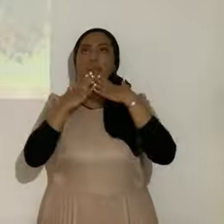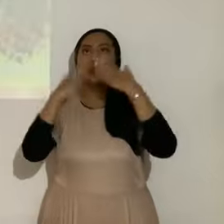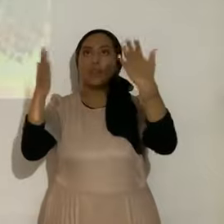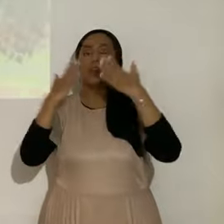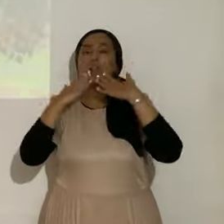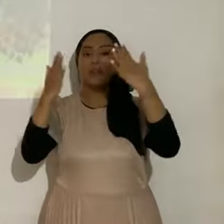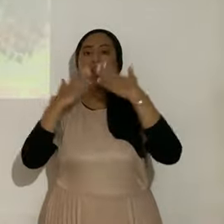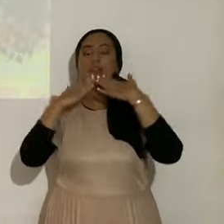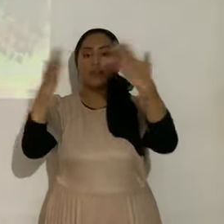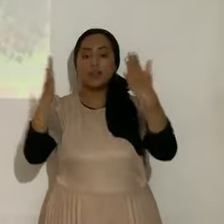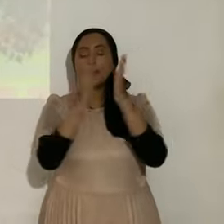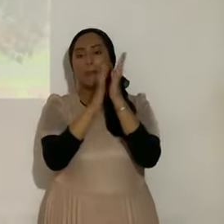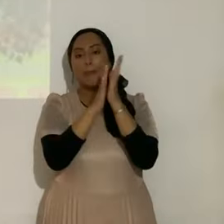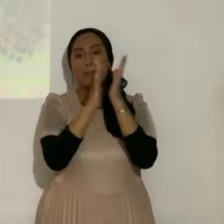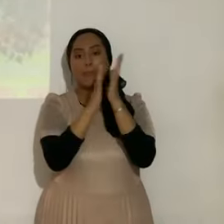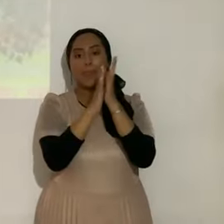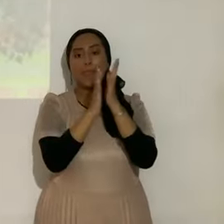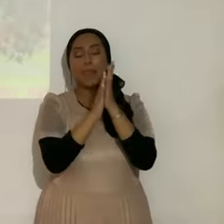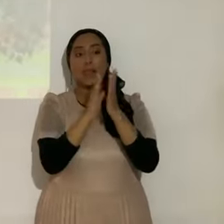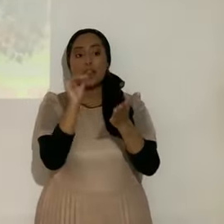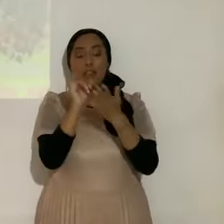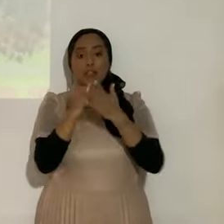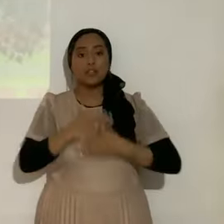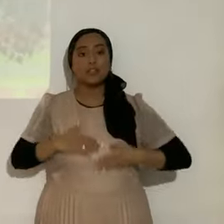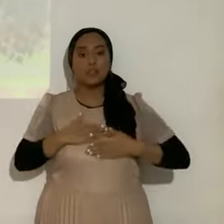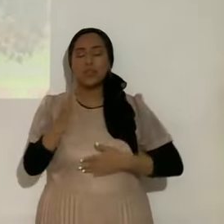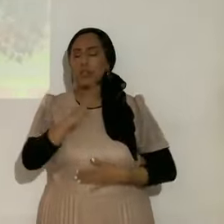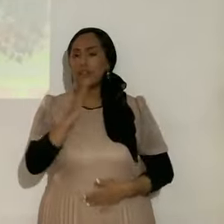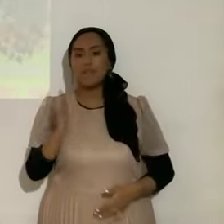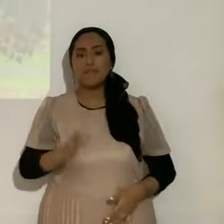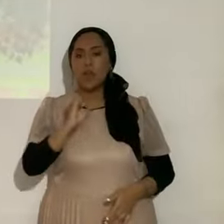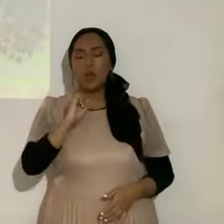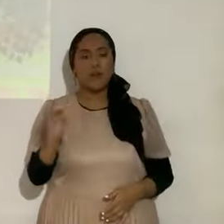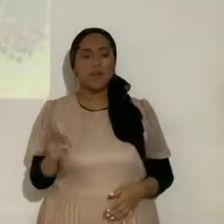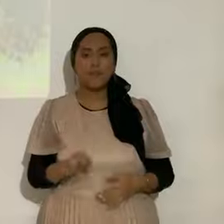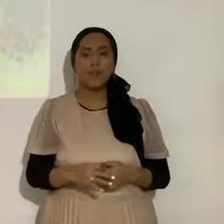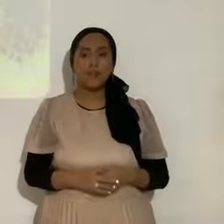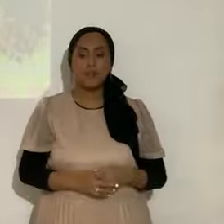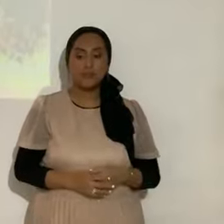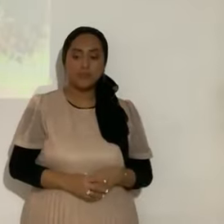toda Rabá, ese gozo no se debe de apagar, hermanos, aleluya.